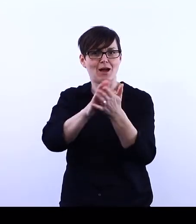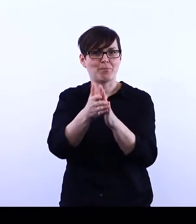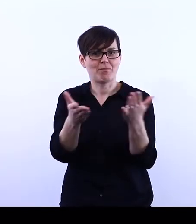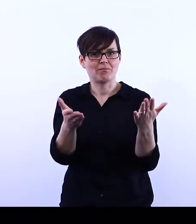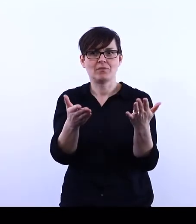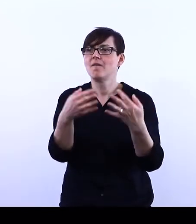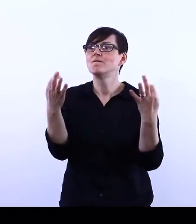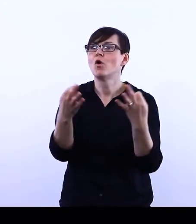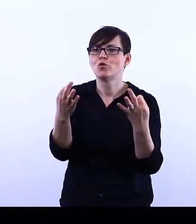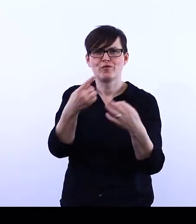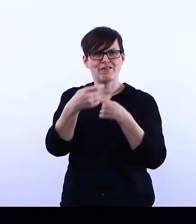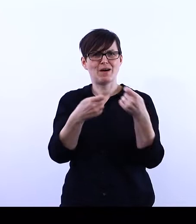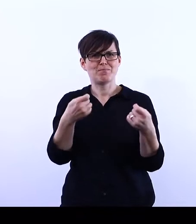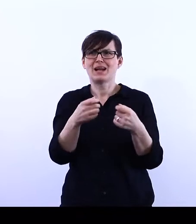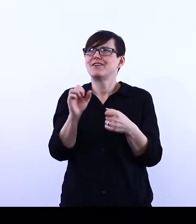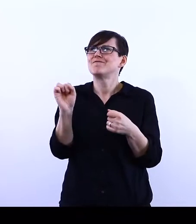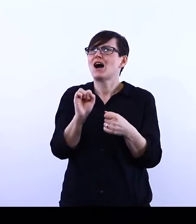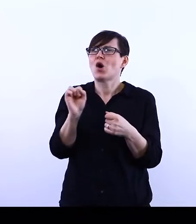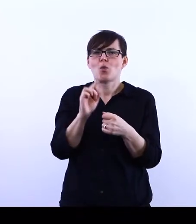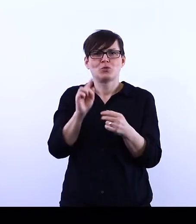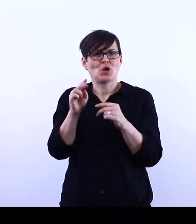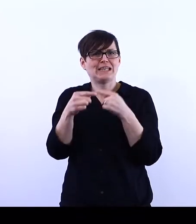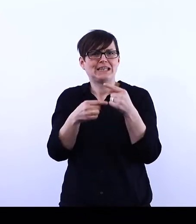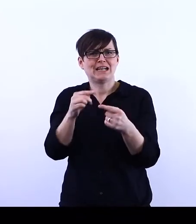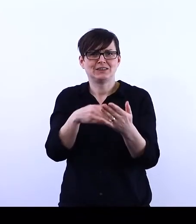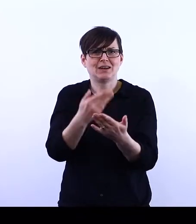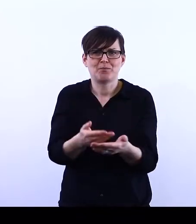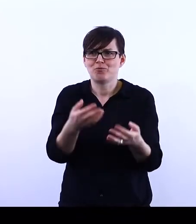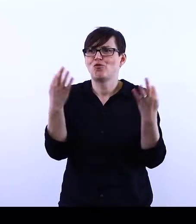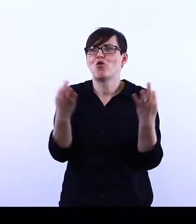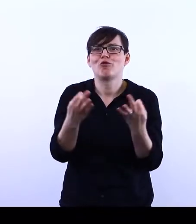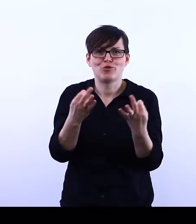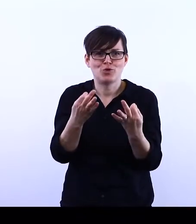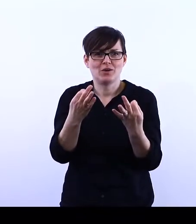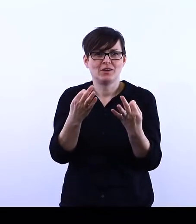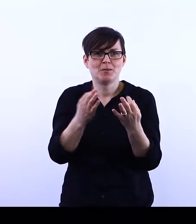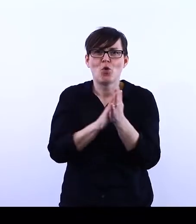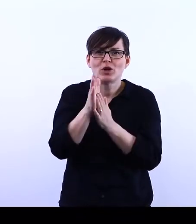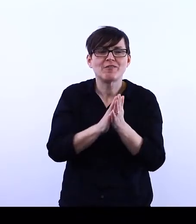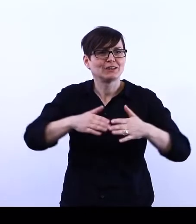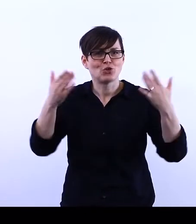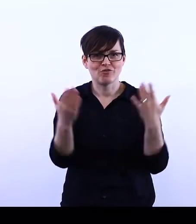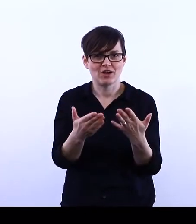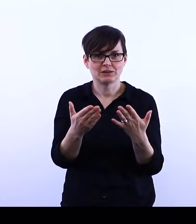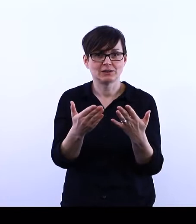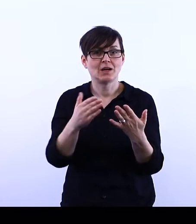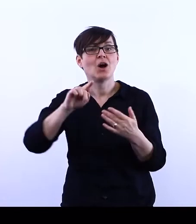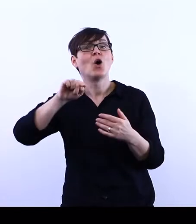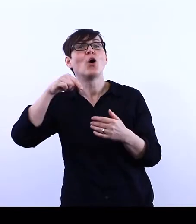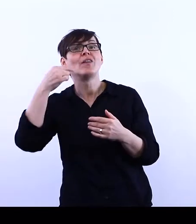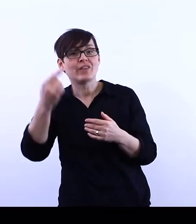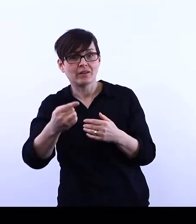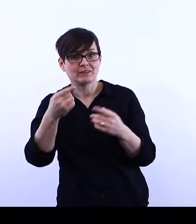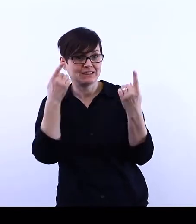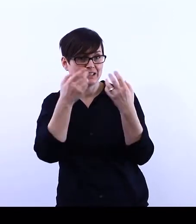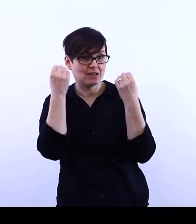bringt uns das als Verband? Was bringt das unseren Mitgliedern? Was ist die Motivation? Und erst danach sozusagen zu fragen, was brauchen wir für Tools,